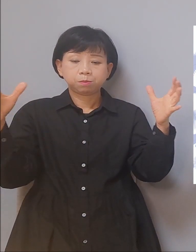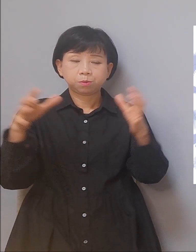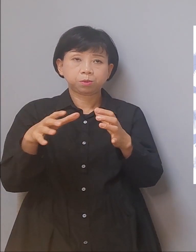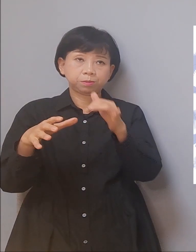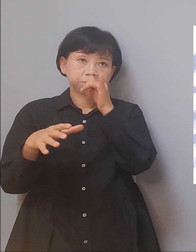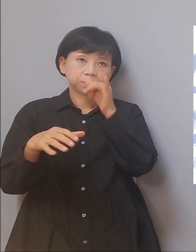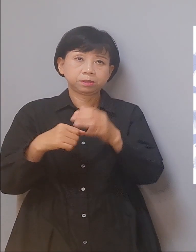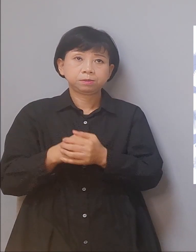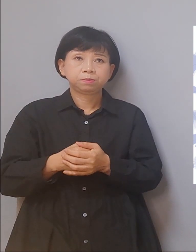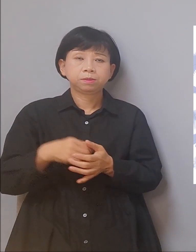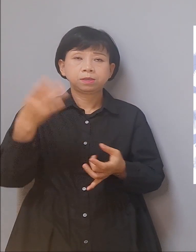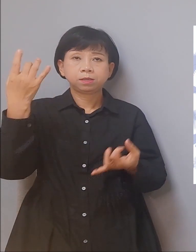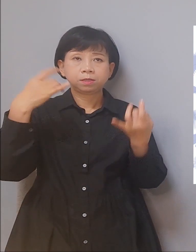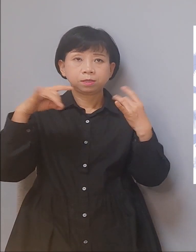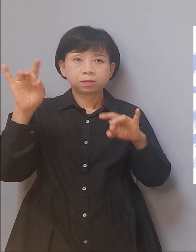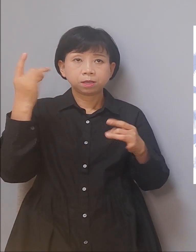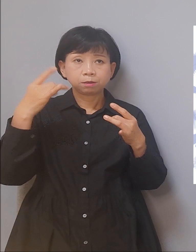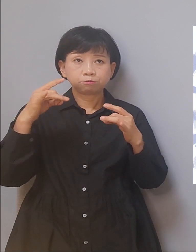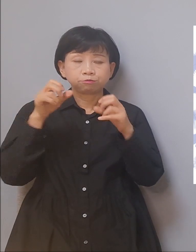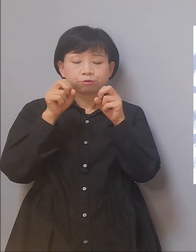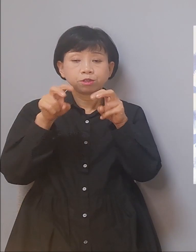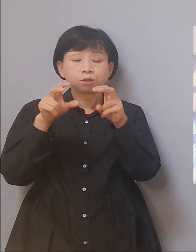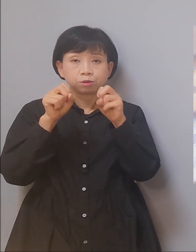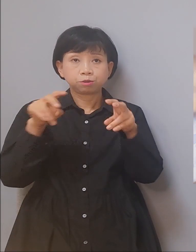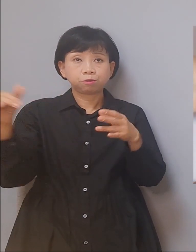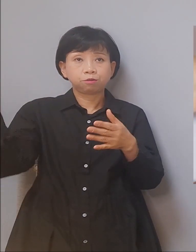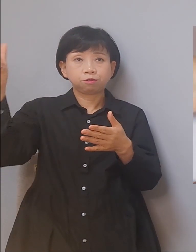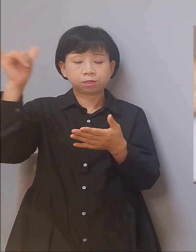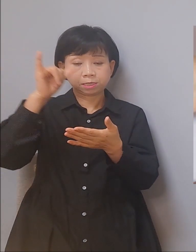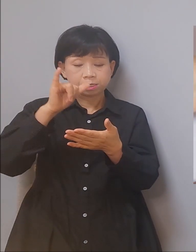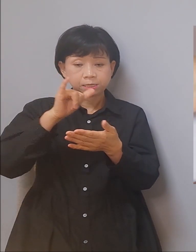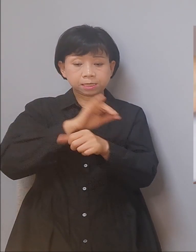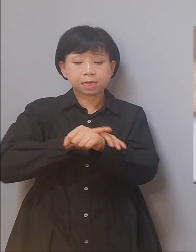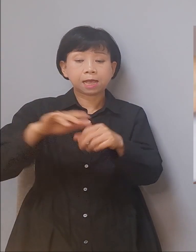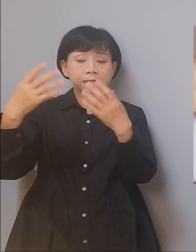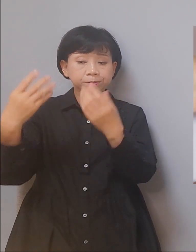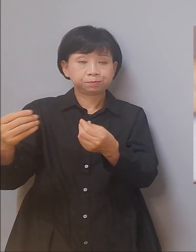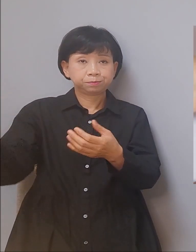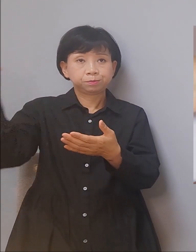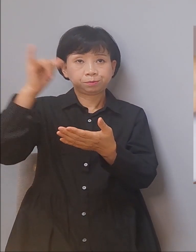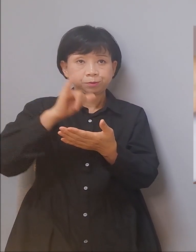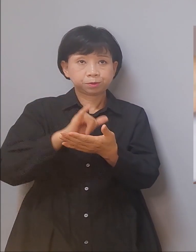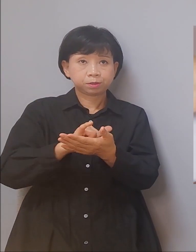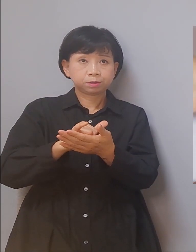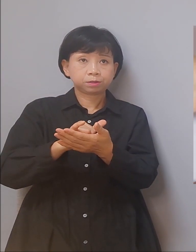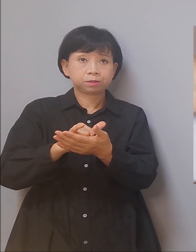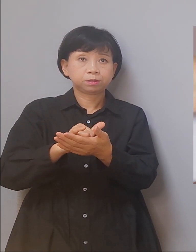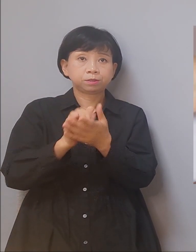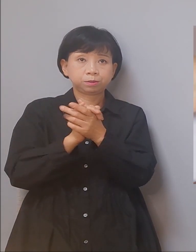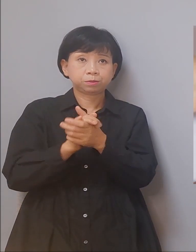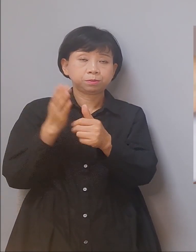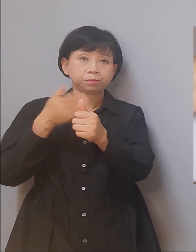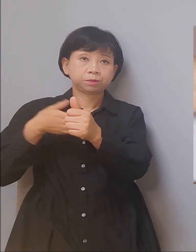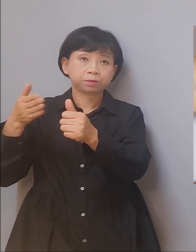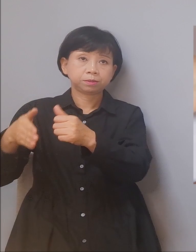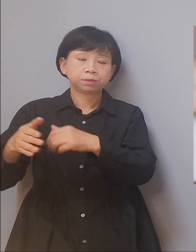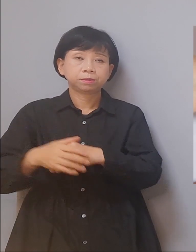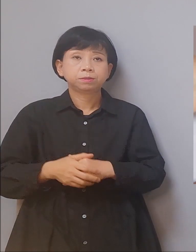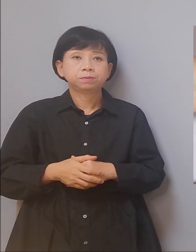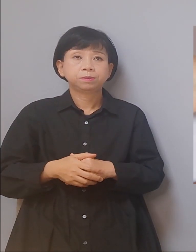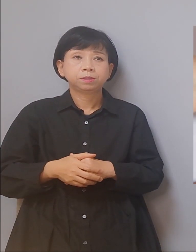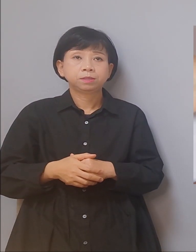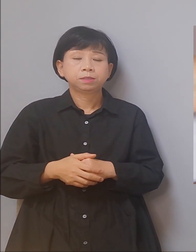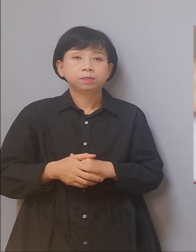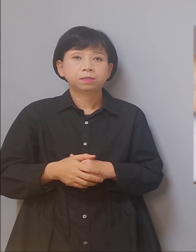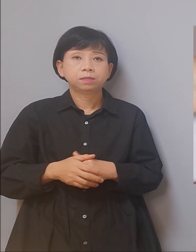선교 일정을 잘 마치고 돌아오시도록 기도 부탁드립니다. 입원한 분이 계십니다. 기도 부탁드립니다.